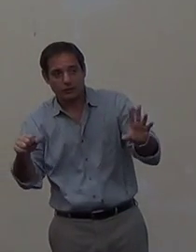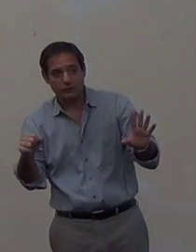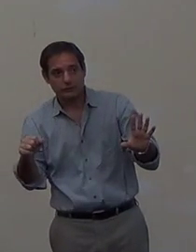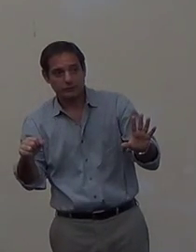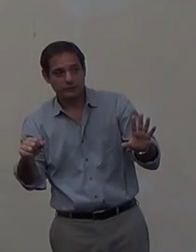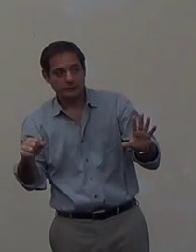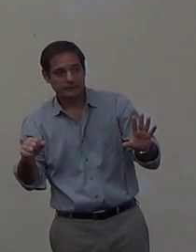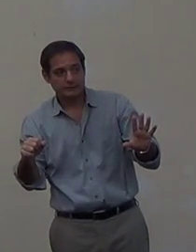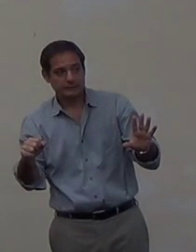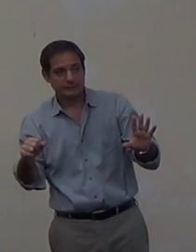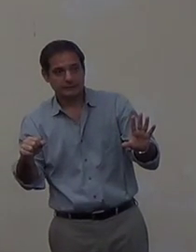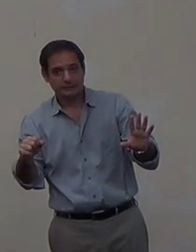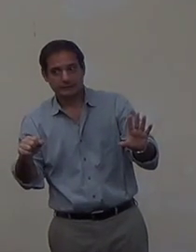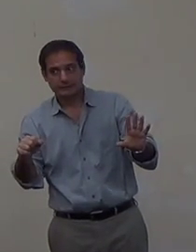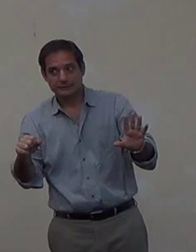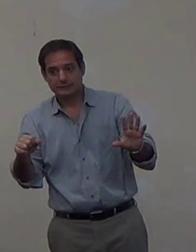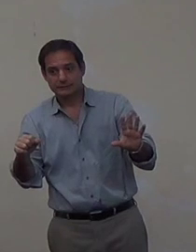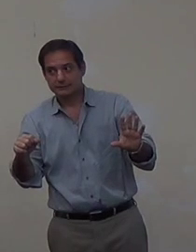¿Sí o no?